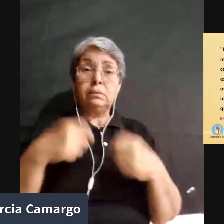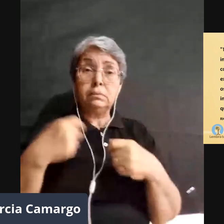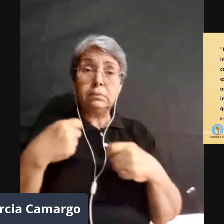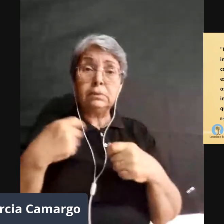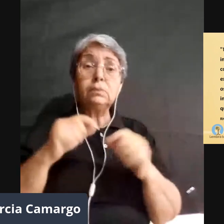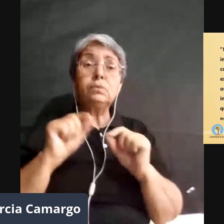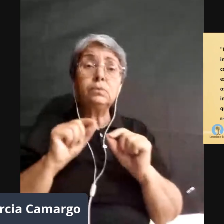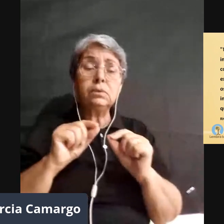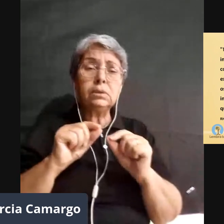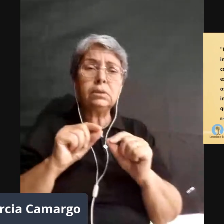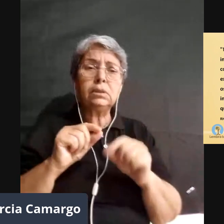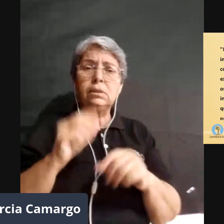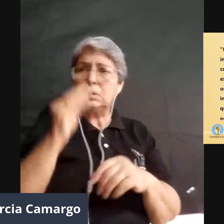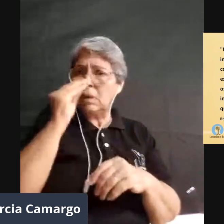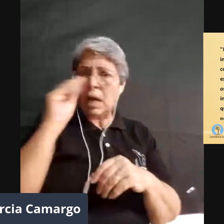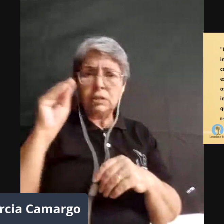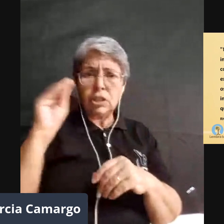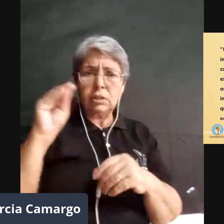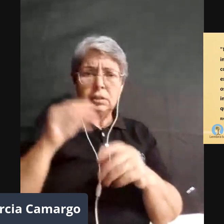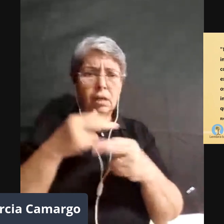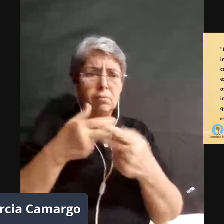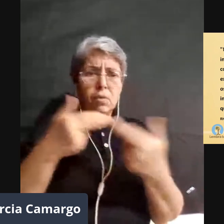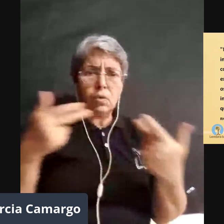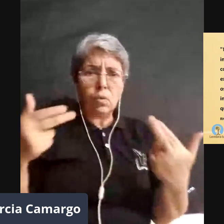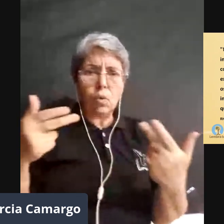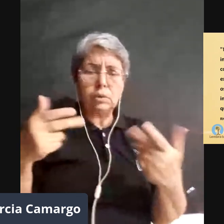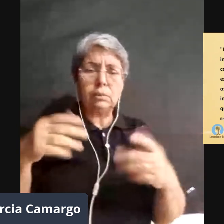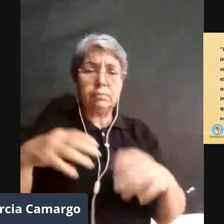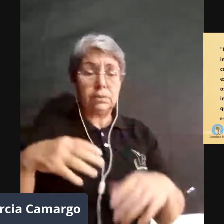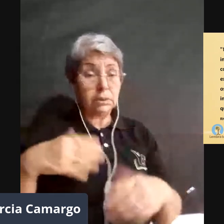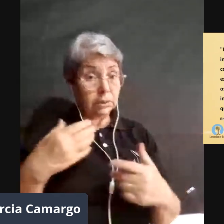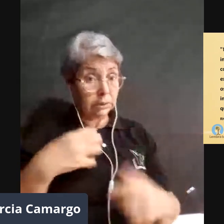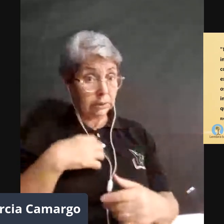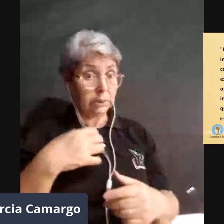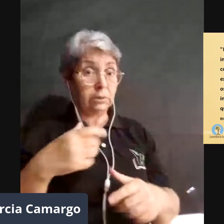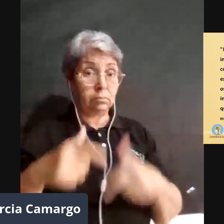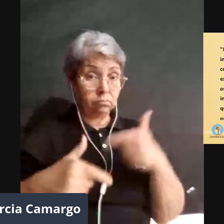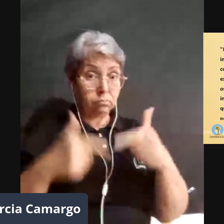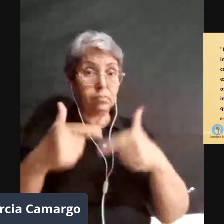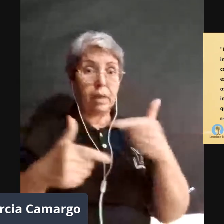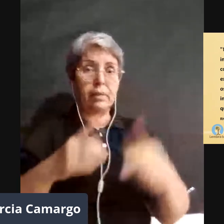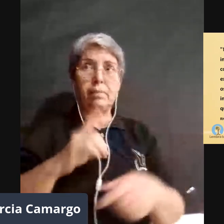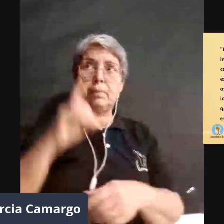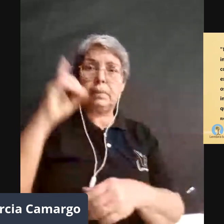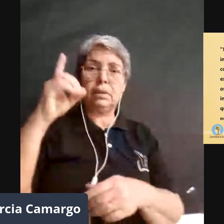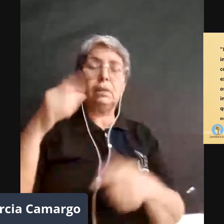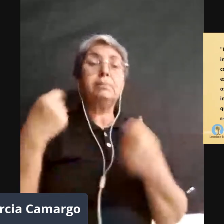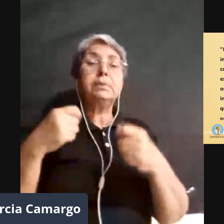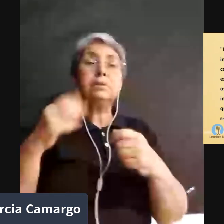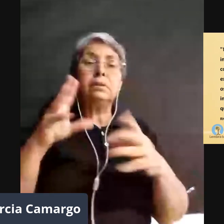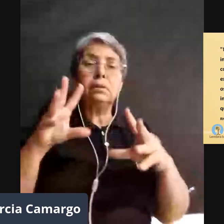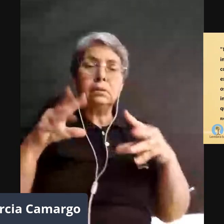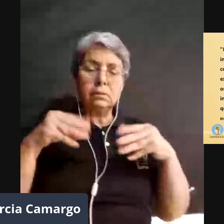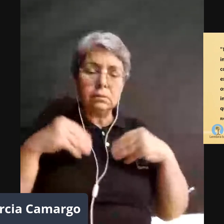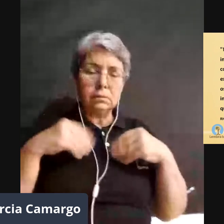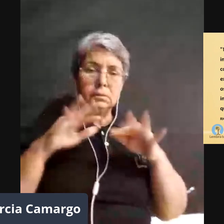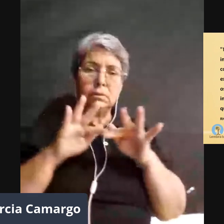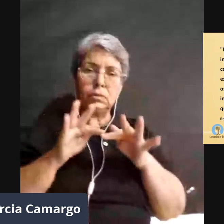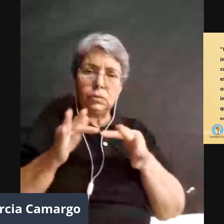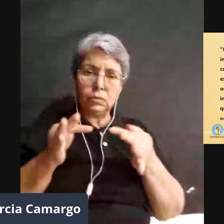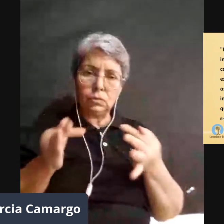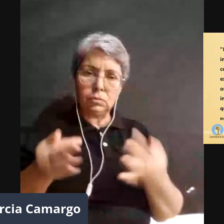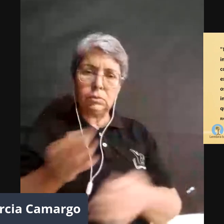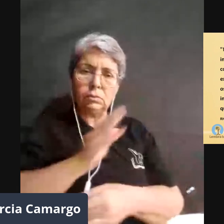os frutos do Espírito de Deus. Mas devemos ser suscetíveis à instrução, mansos e humildes de coração.